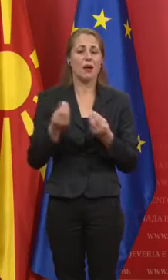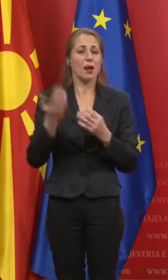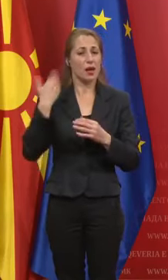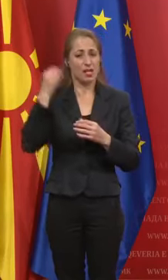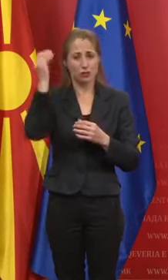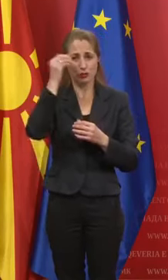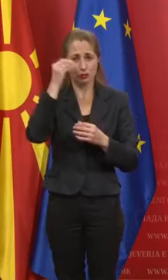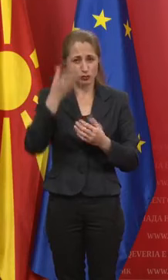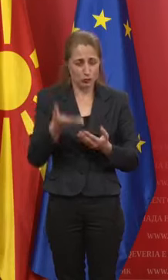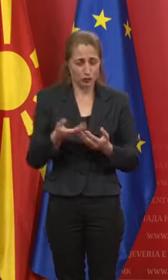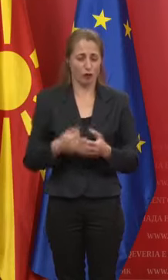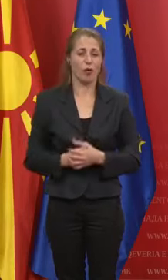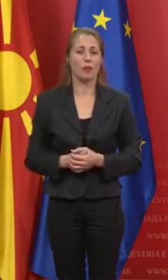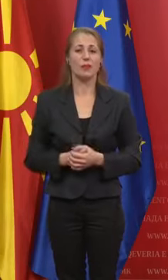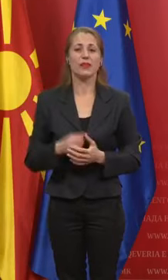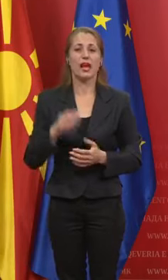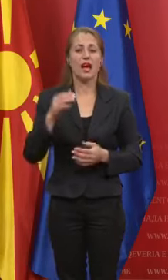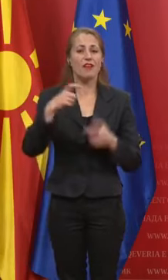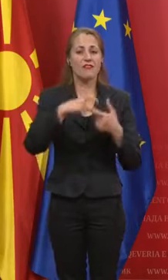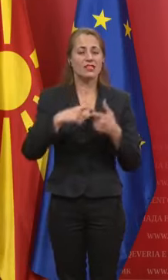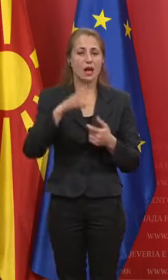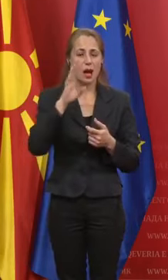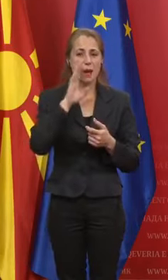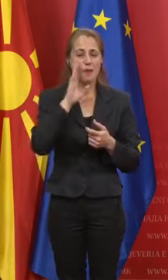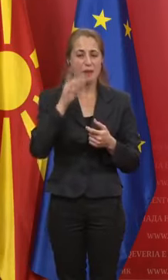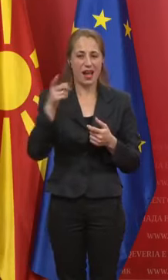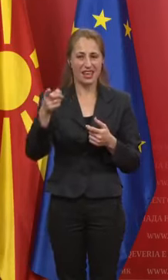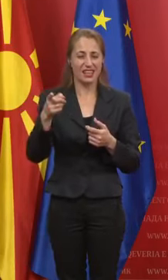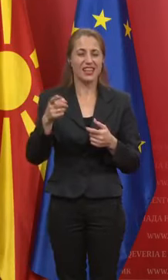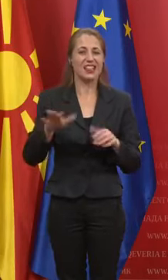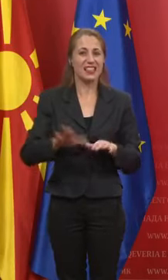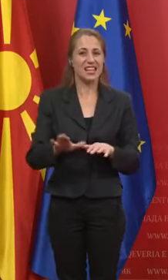на мајките на деца во Градинка, ние